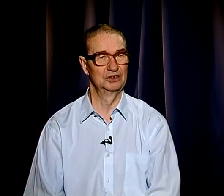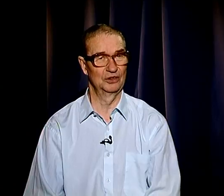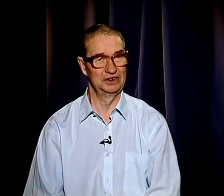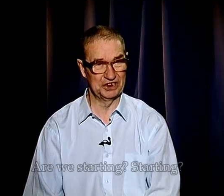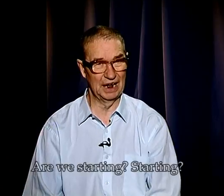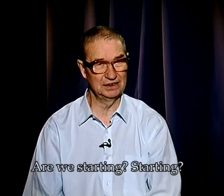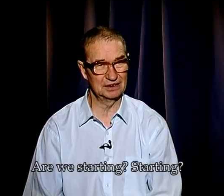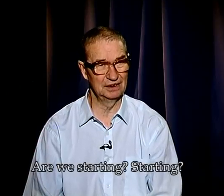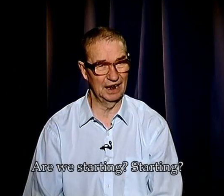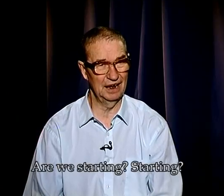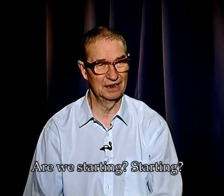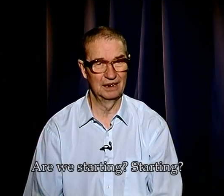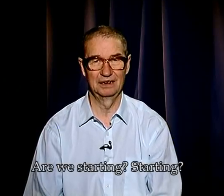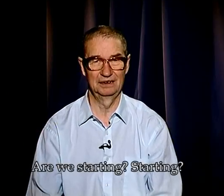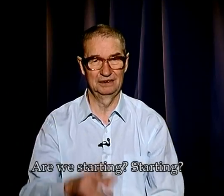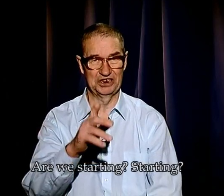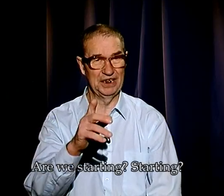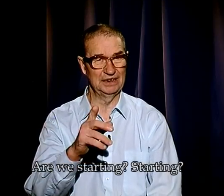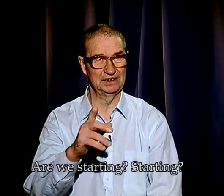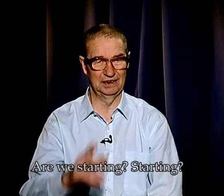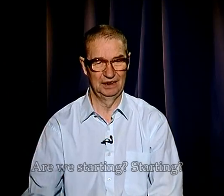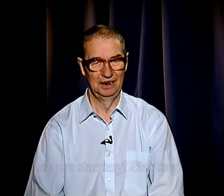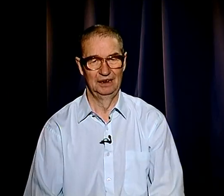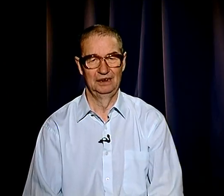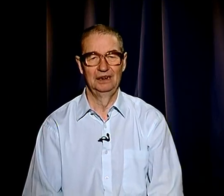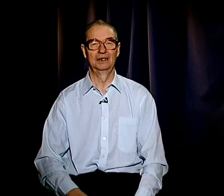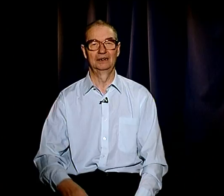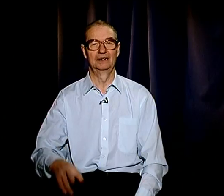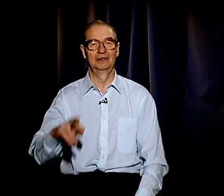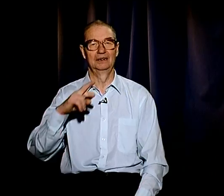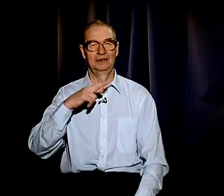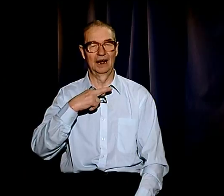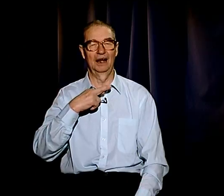Еще начинается, да? Начинается. Я